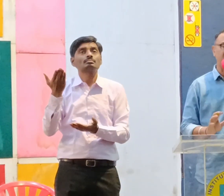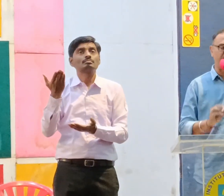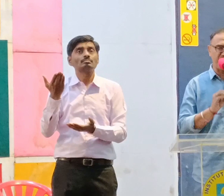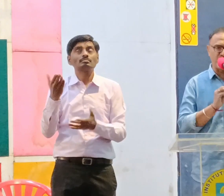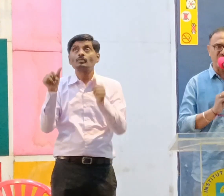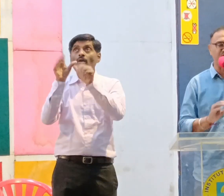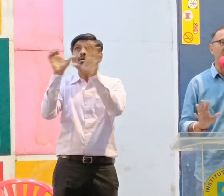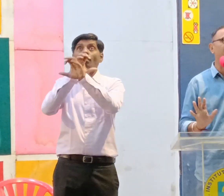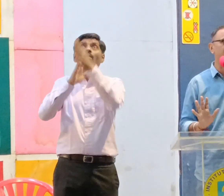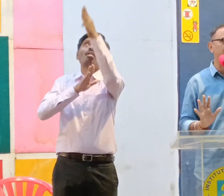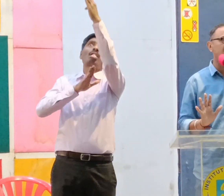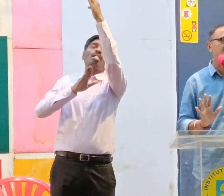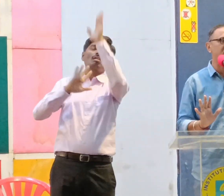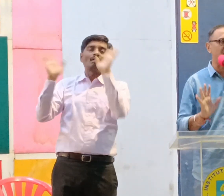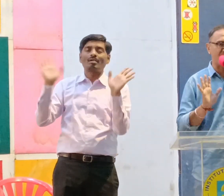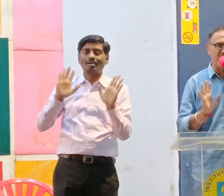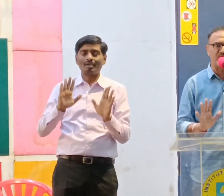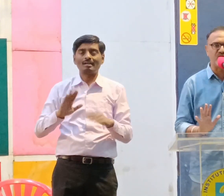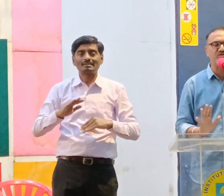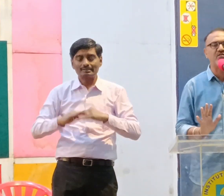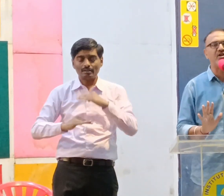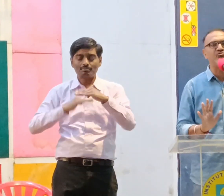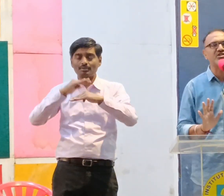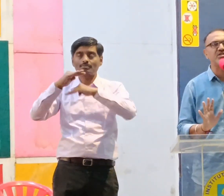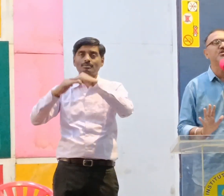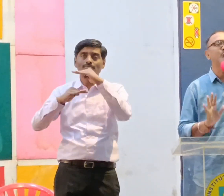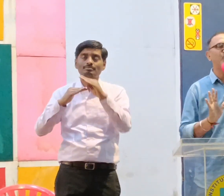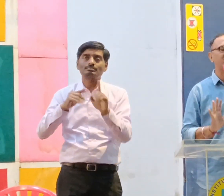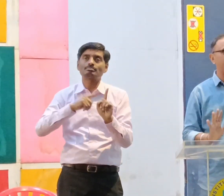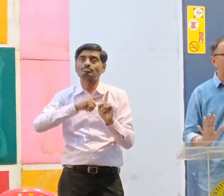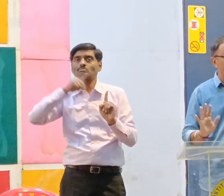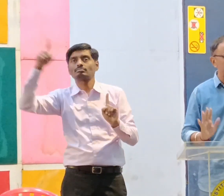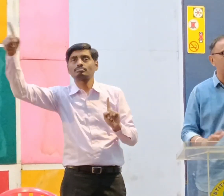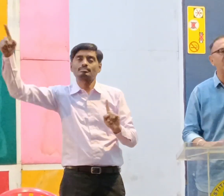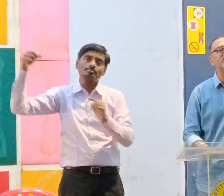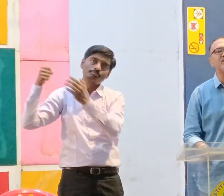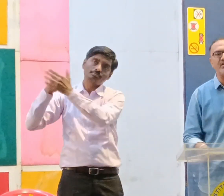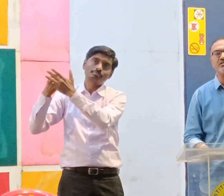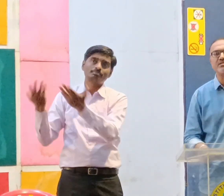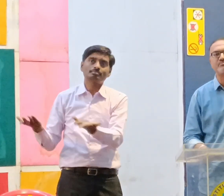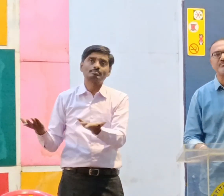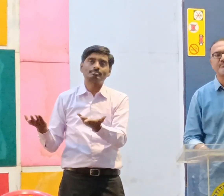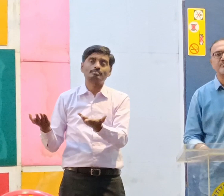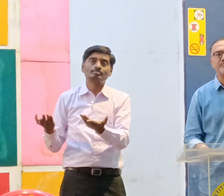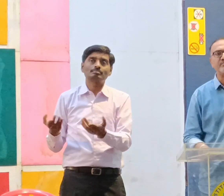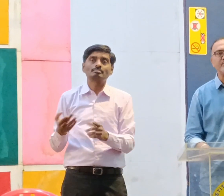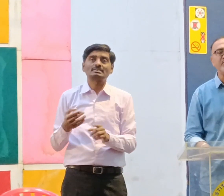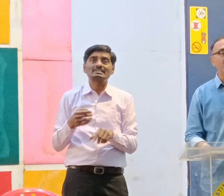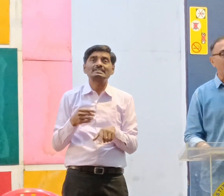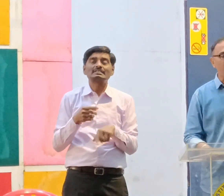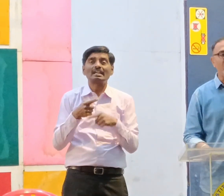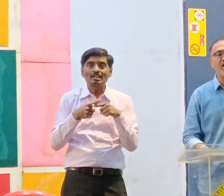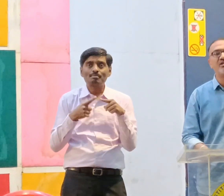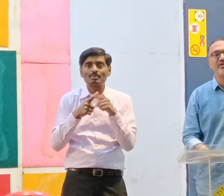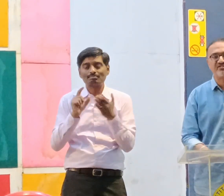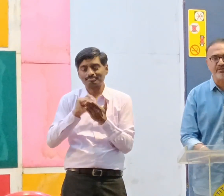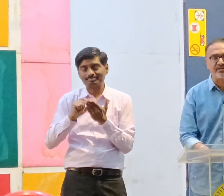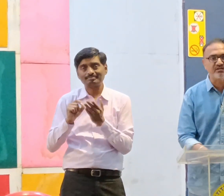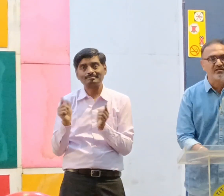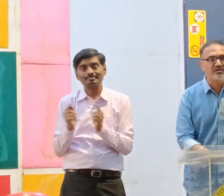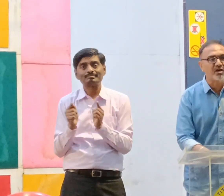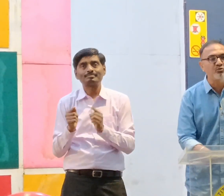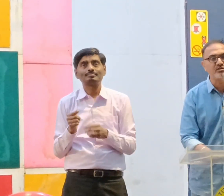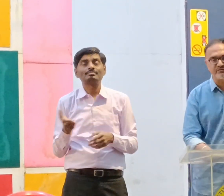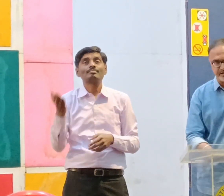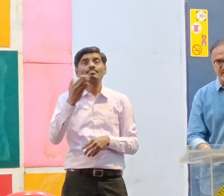રીતે આપણી ભૂલ સુધારતી જવાની છે આગળ વધતું જવાનું છે પૂરતી પ્રેક્ટિસ કરતી જવાની છે આપણો મહાન